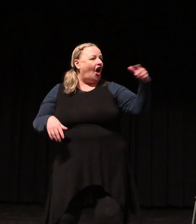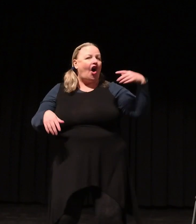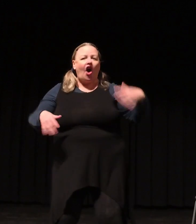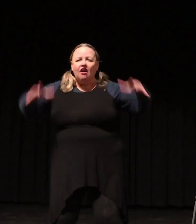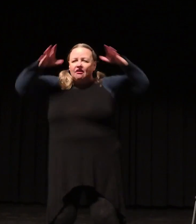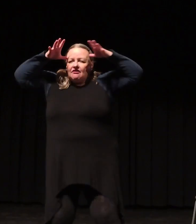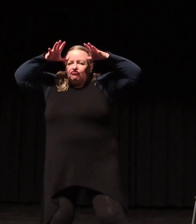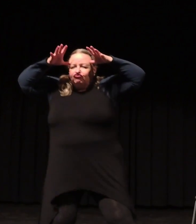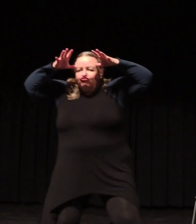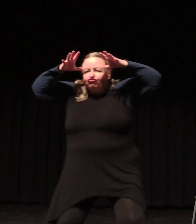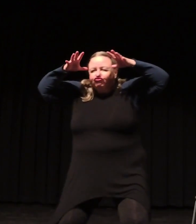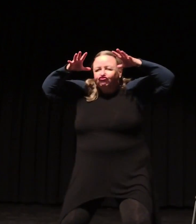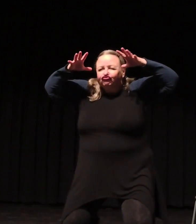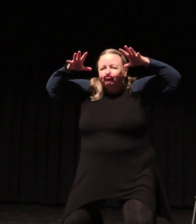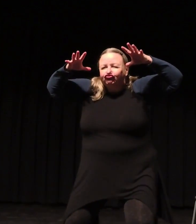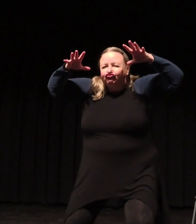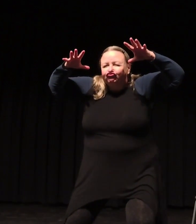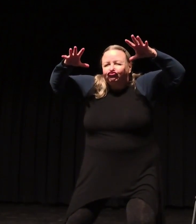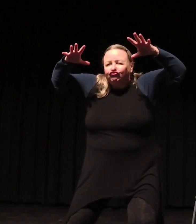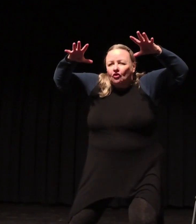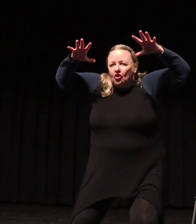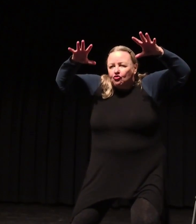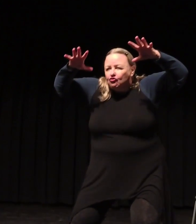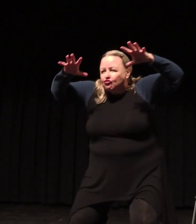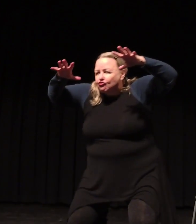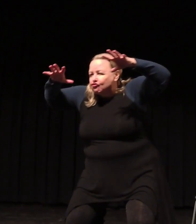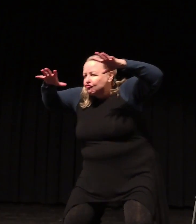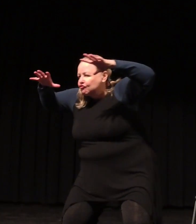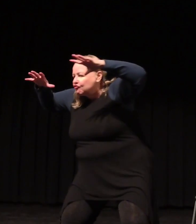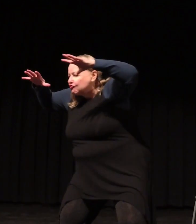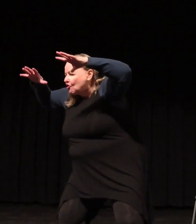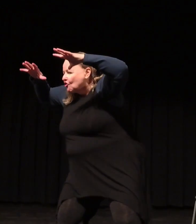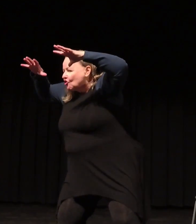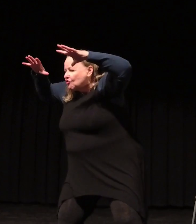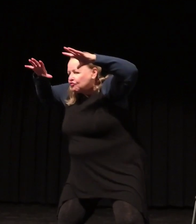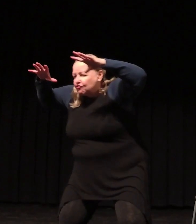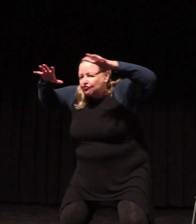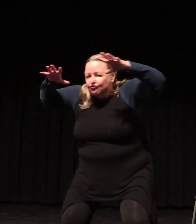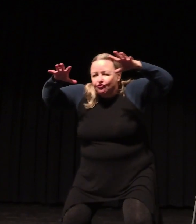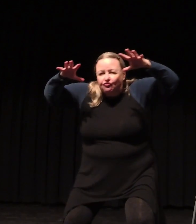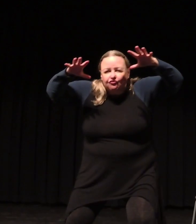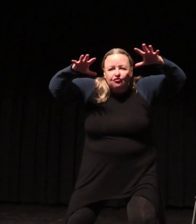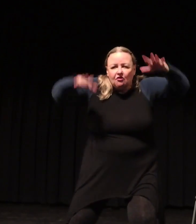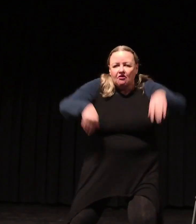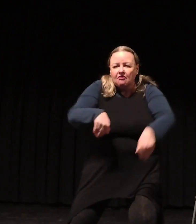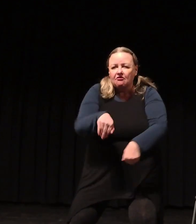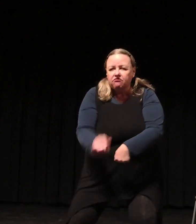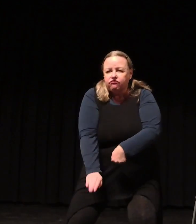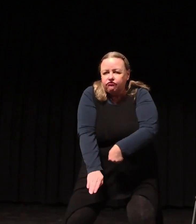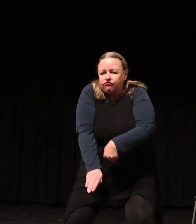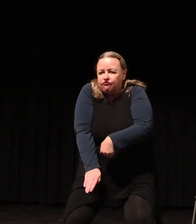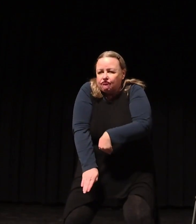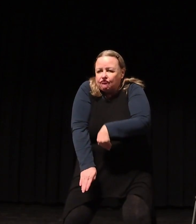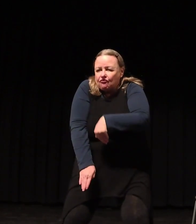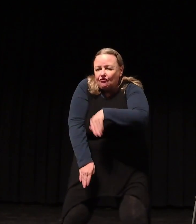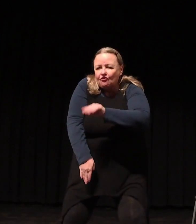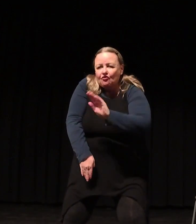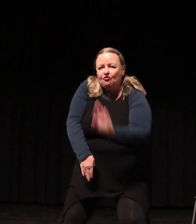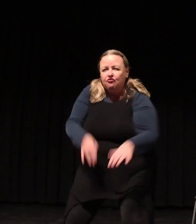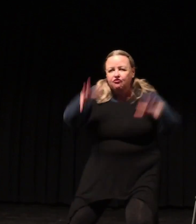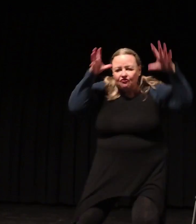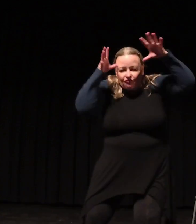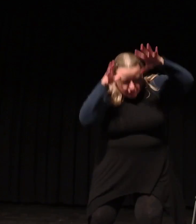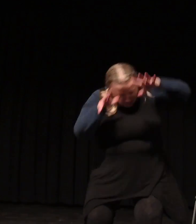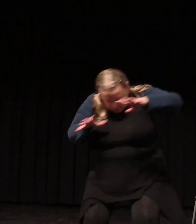Oh! Oh! Un chevreuil, un immense chevreuil. Il se promène dans